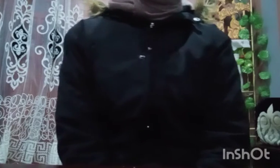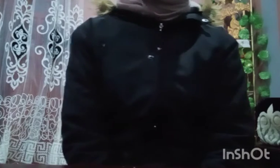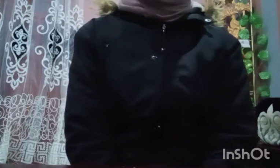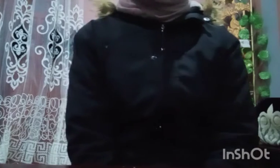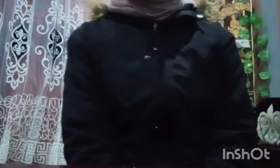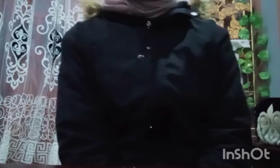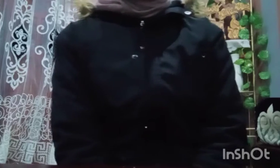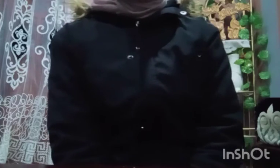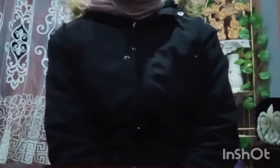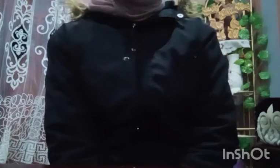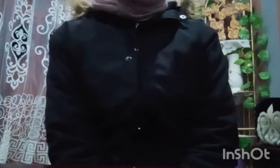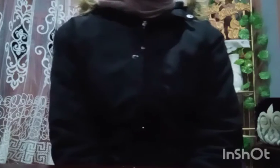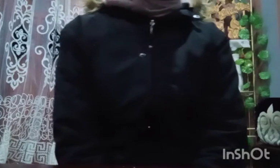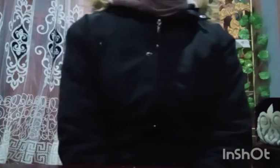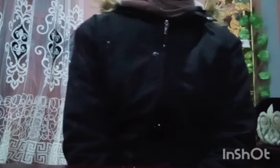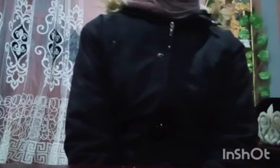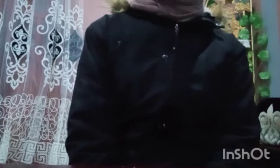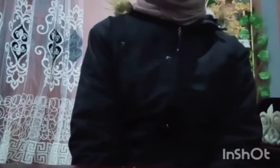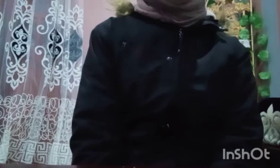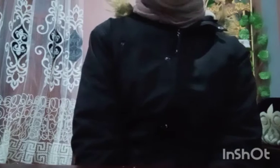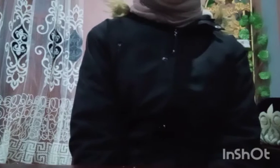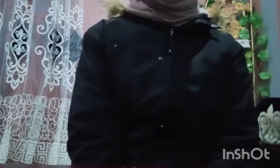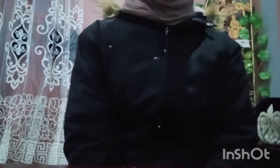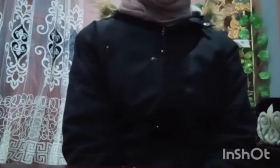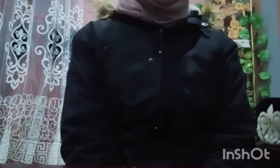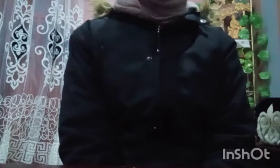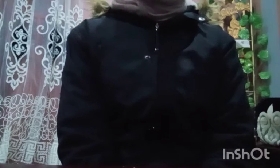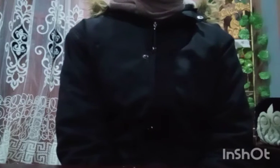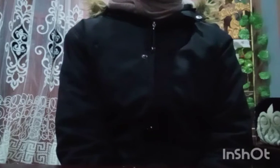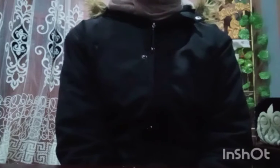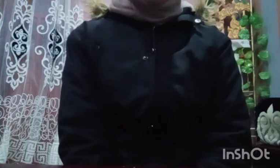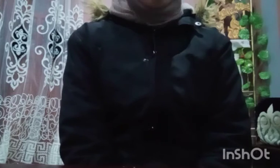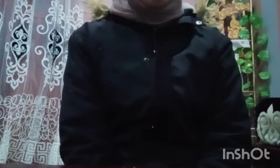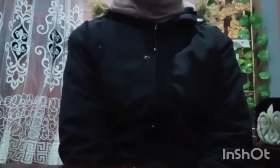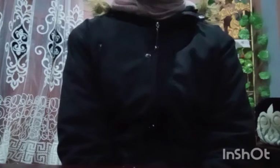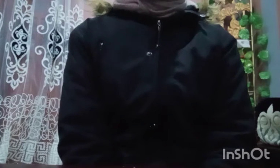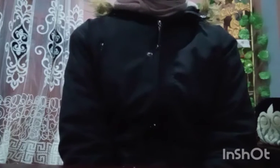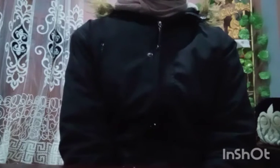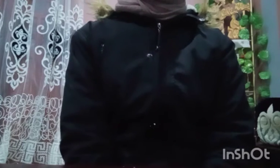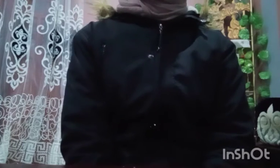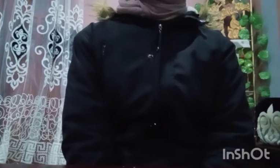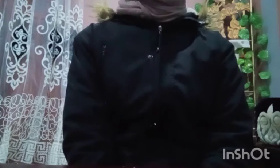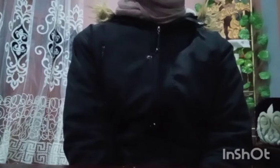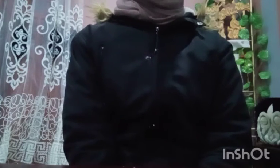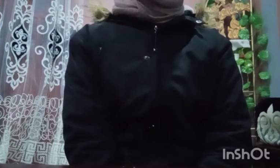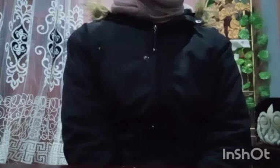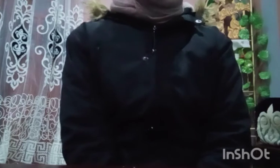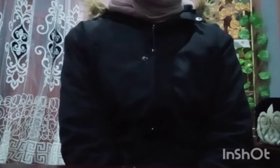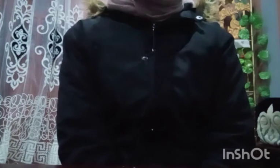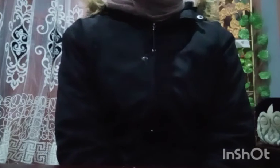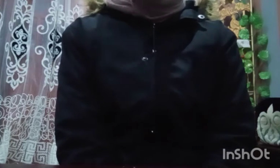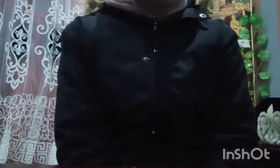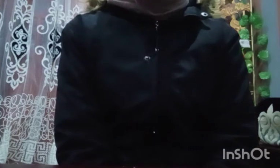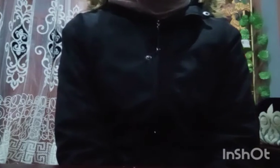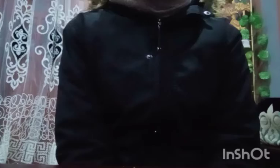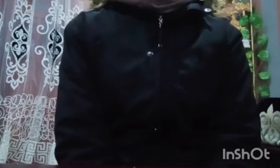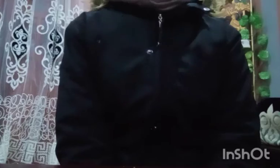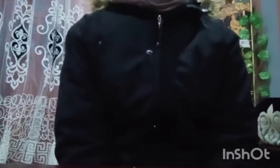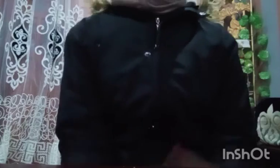العلامات الامتحانات نسعى ولكن بخوف اسكو تحقق نخمم في النتيجه بزاف